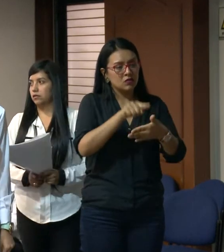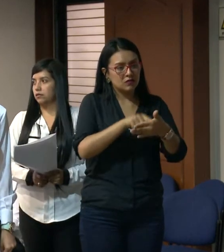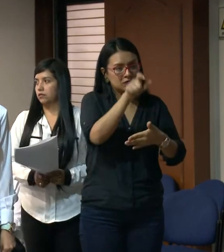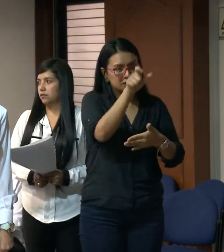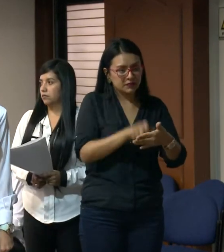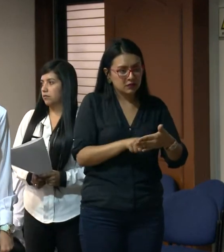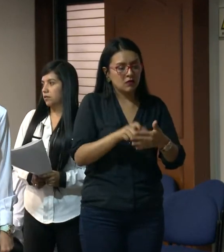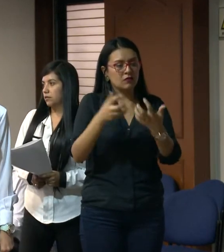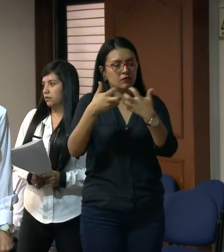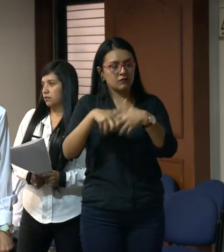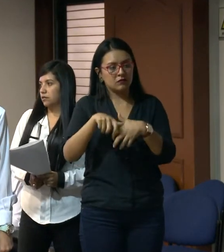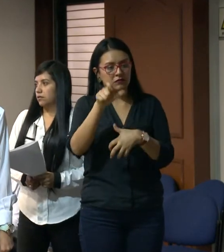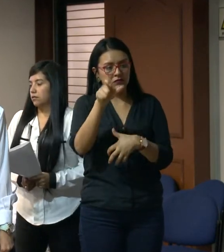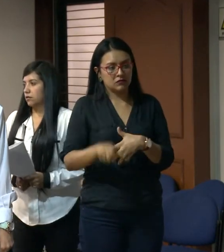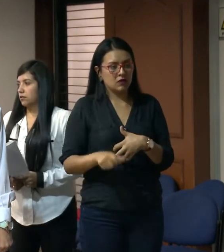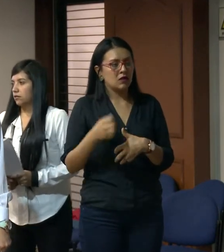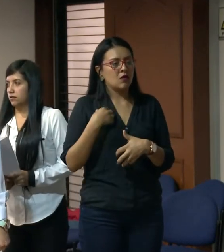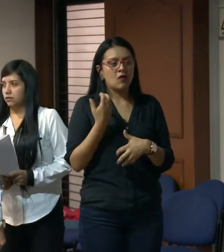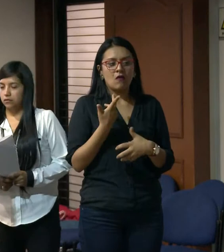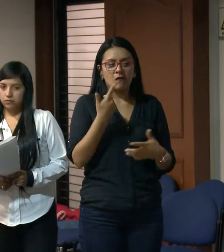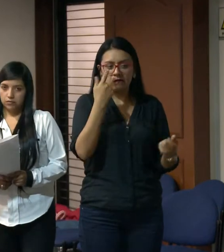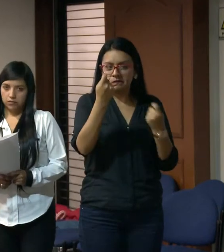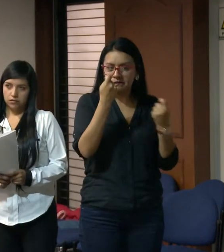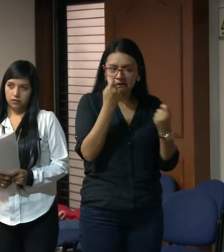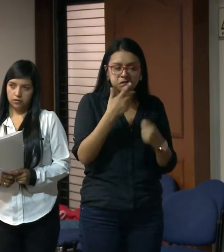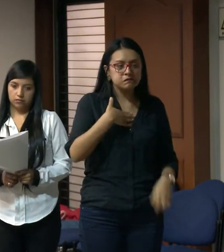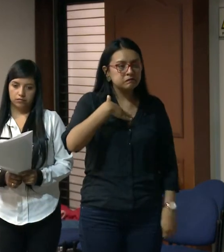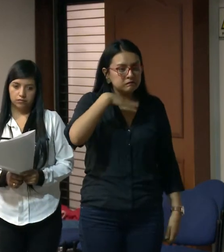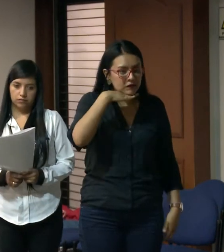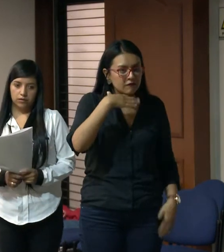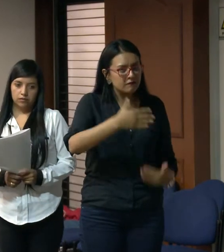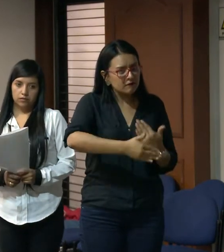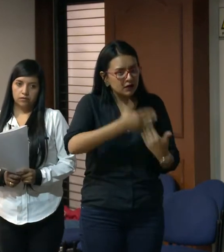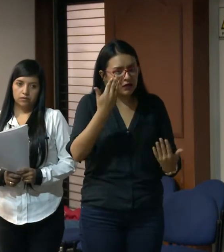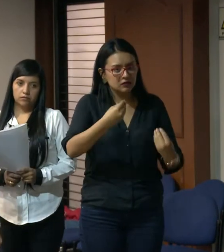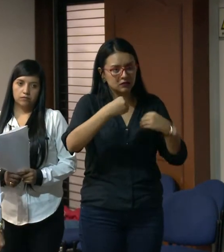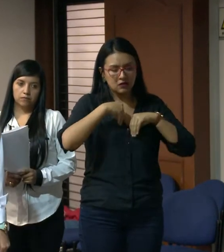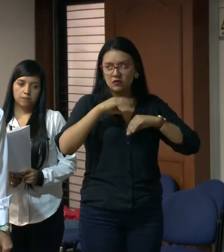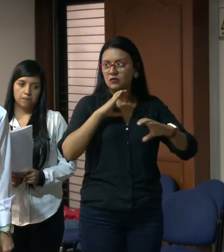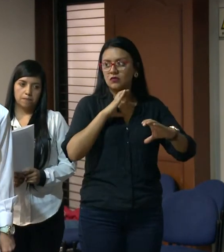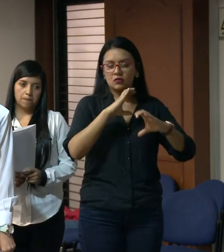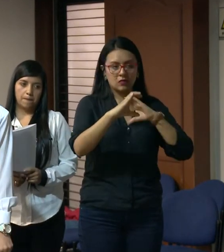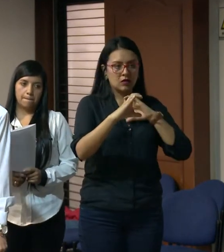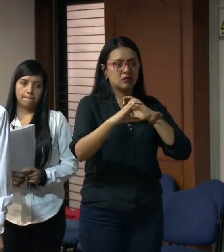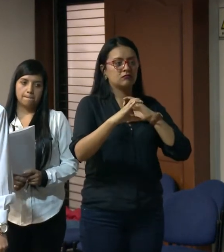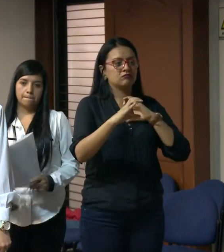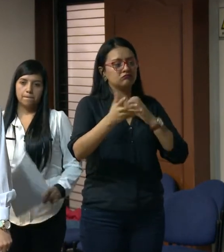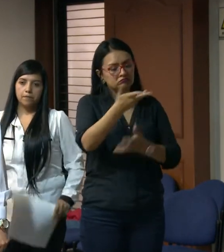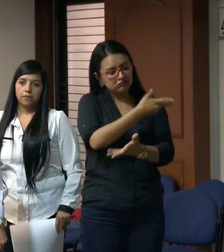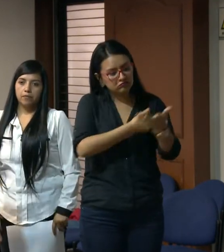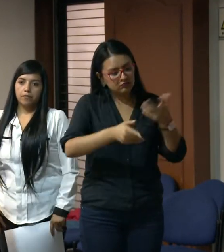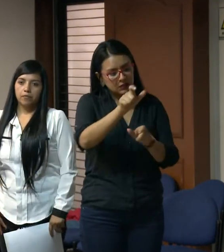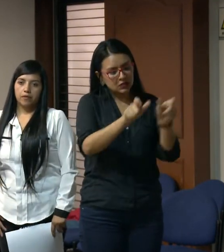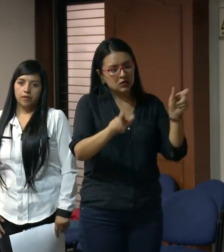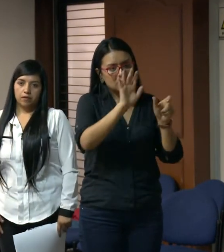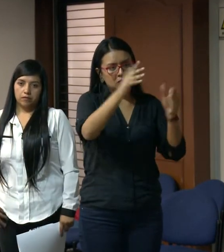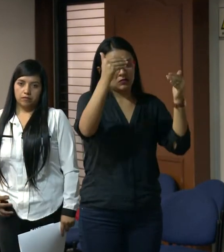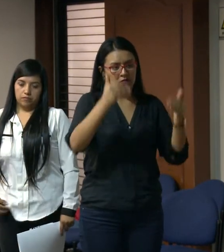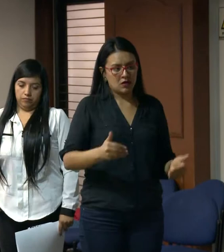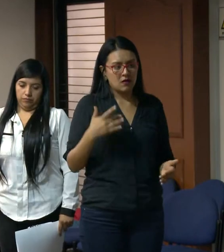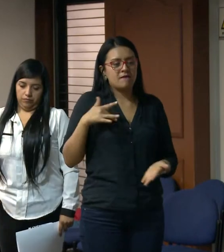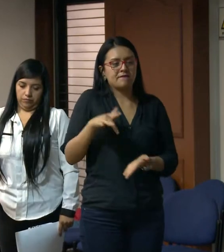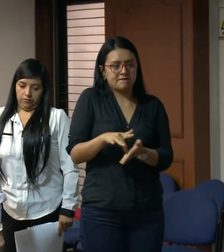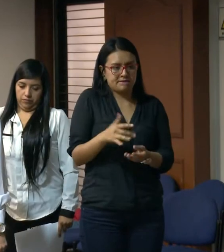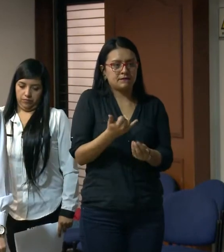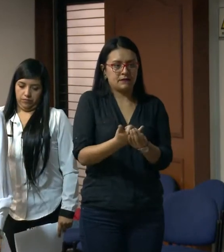funcionarios no contaban con las estrategias necesarias que facilitaban la comunicación e interacción con las personas con discapacidad que